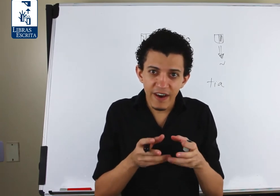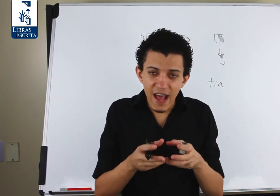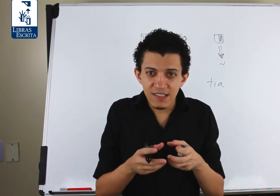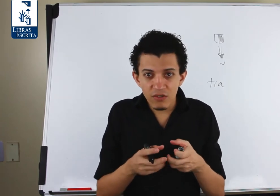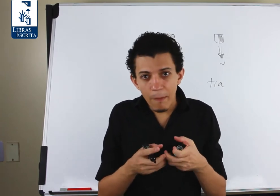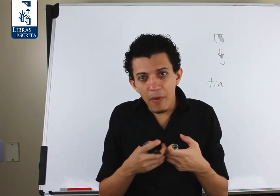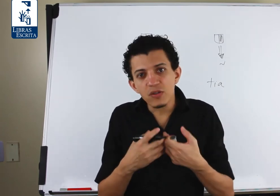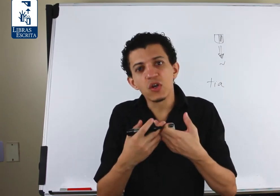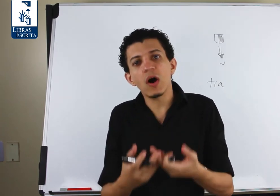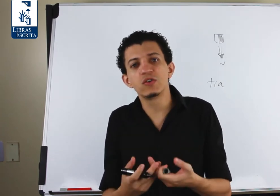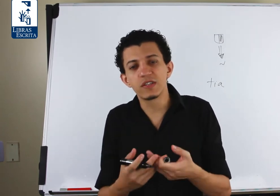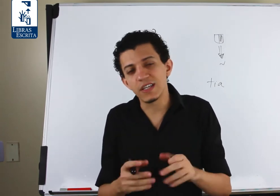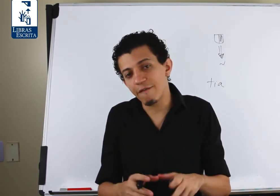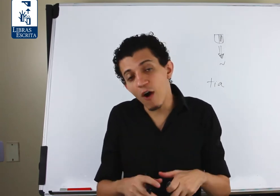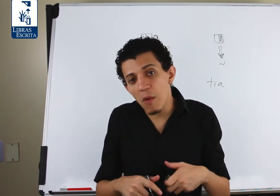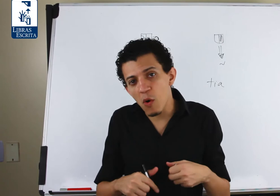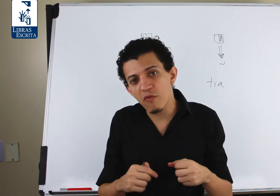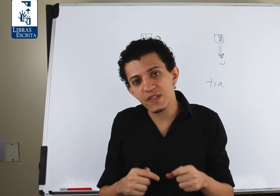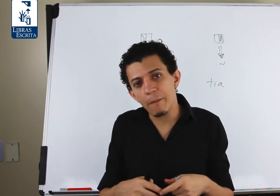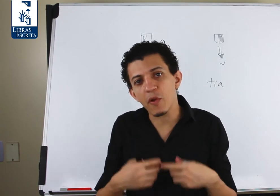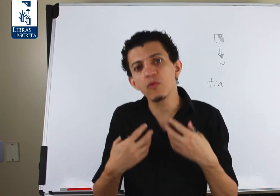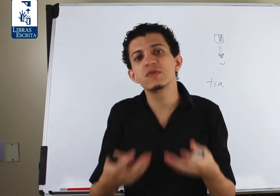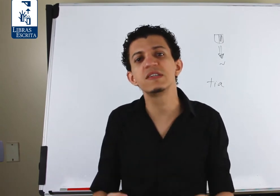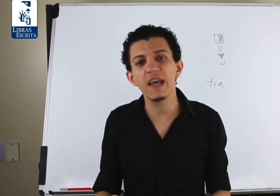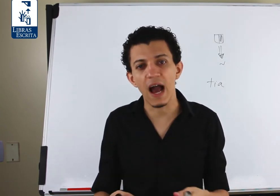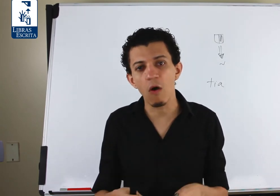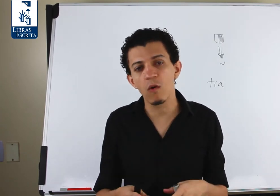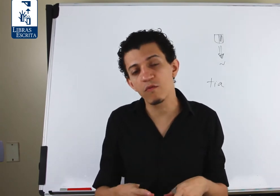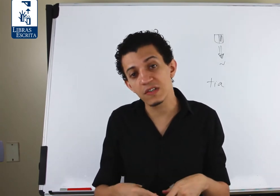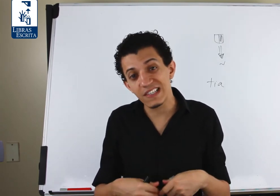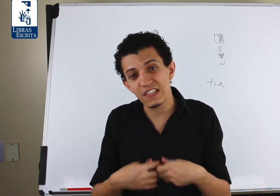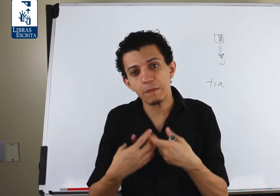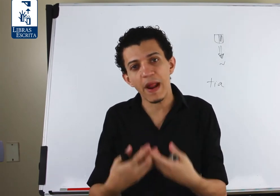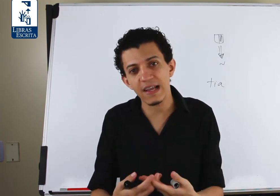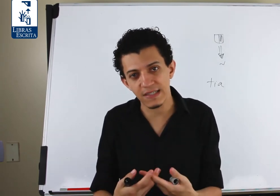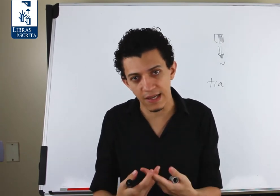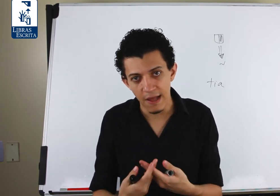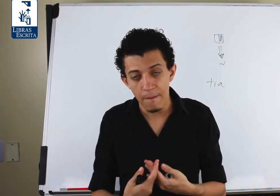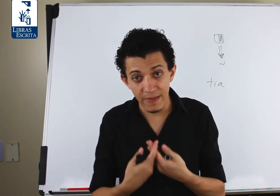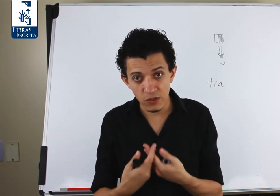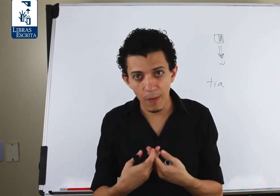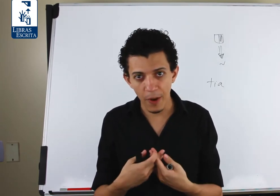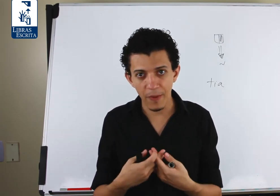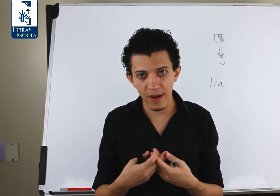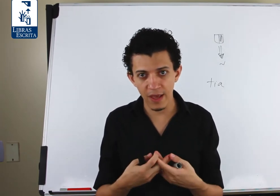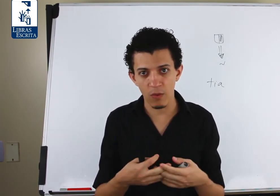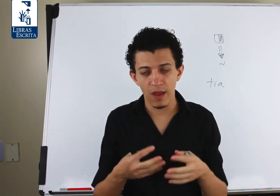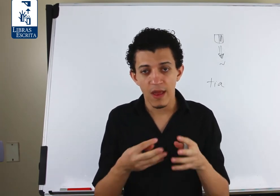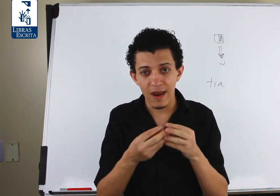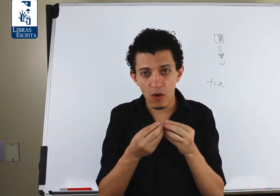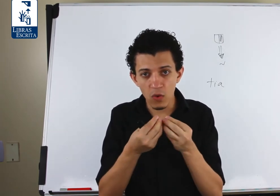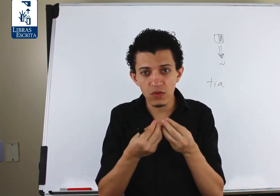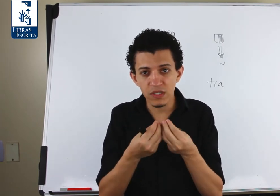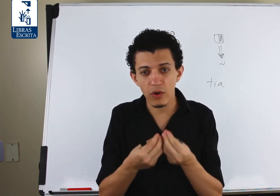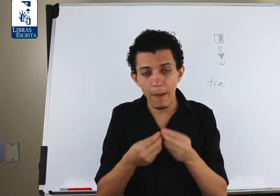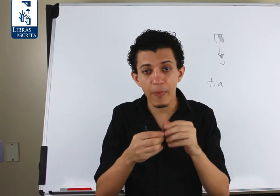variação da prosódia, ou seja, a forma como você pronuncia algo, como você se expressa na sua própria língua, na construção e na